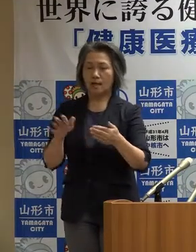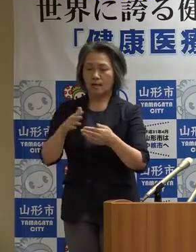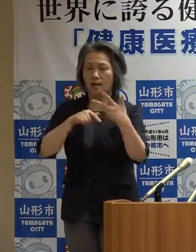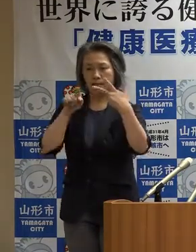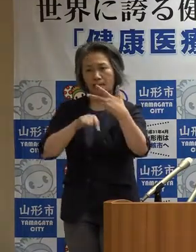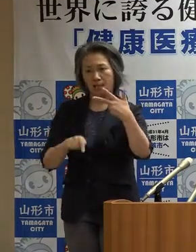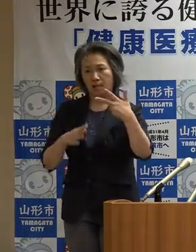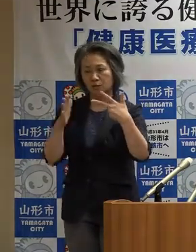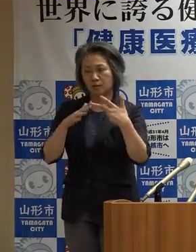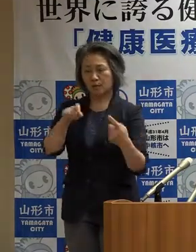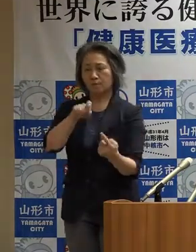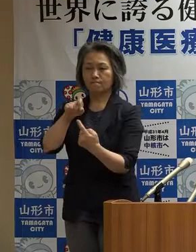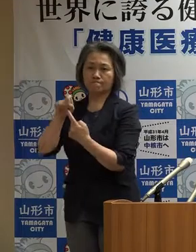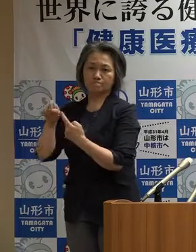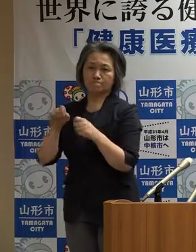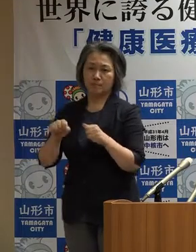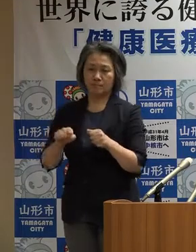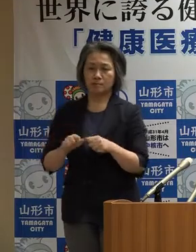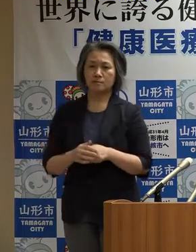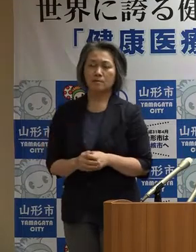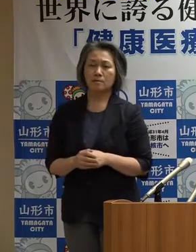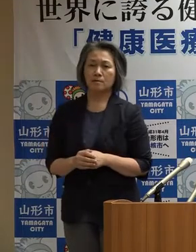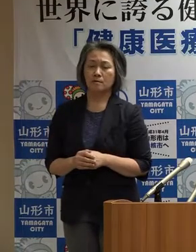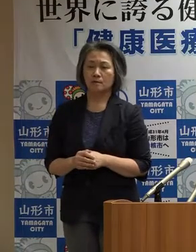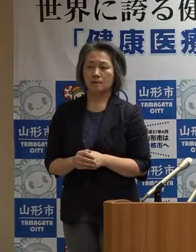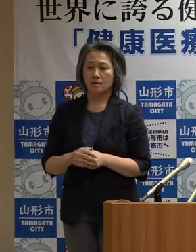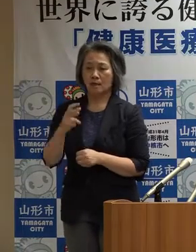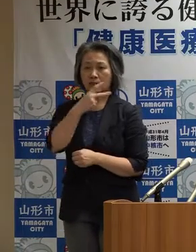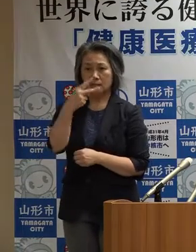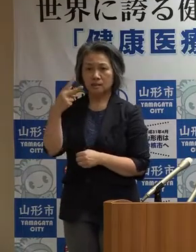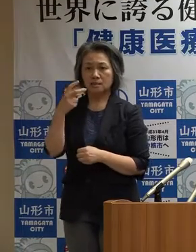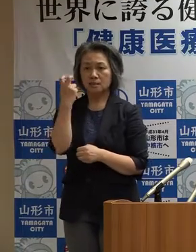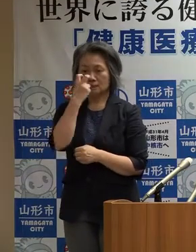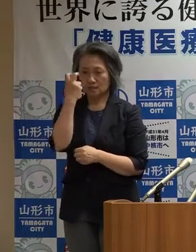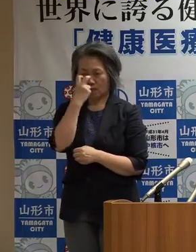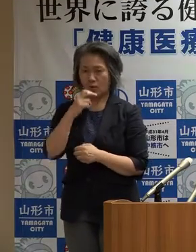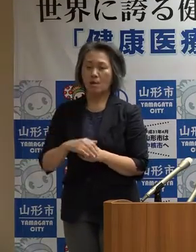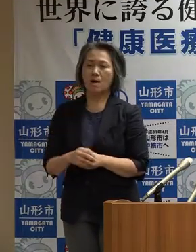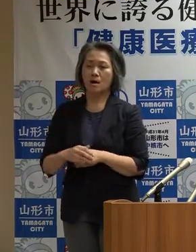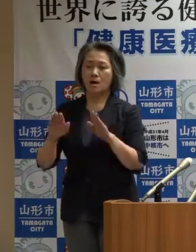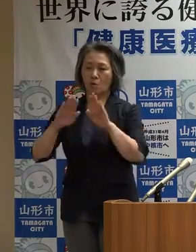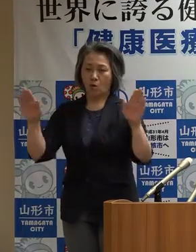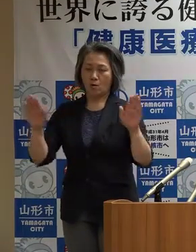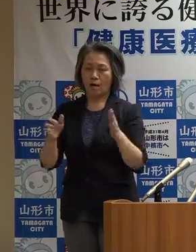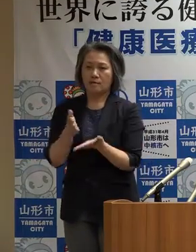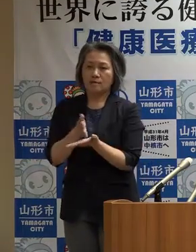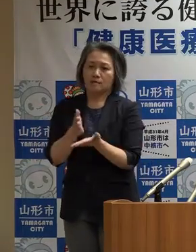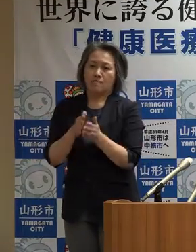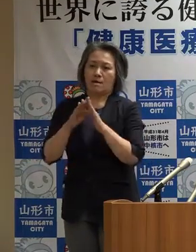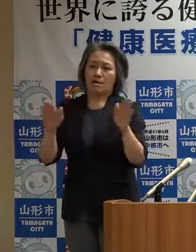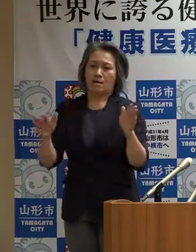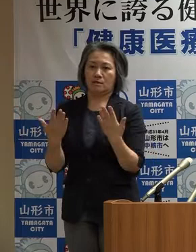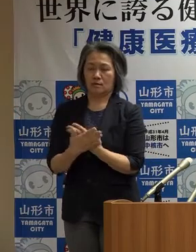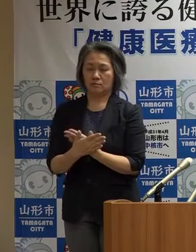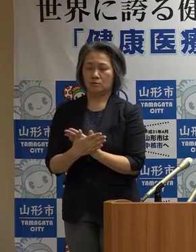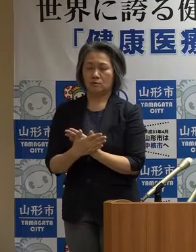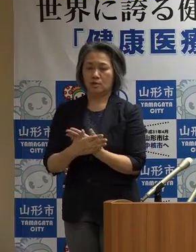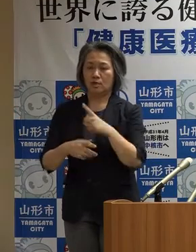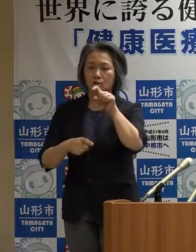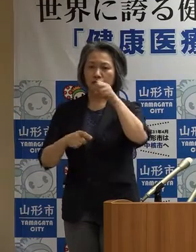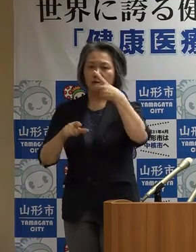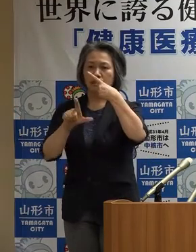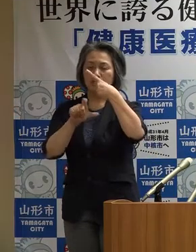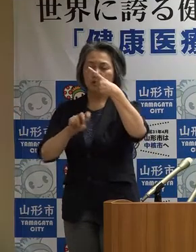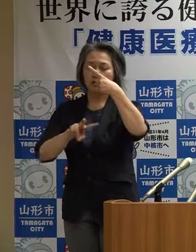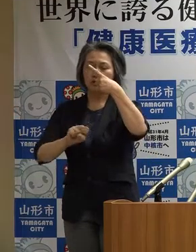程度を選出いたします。二次審査は公開プレゼンテーション審査となり、11月